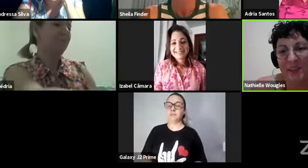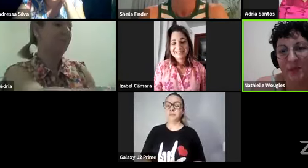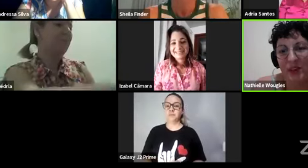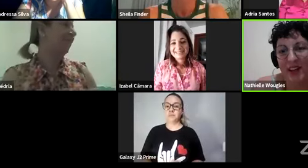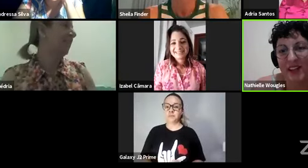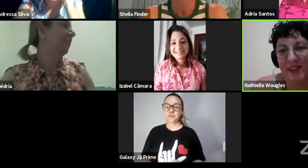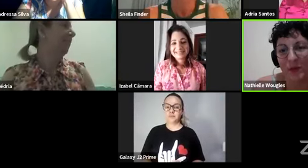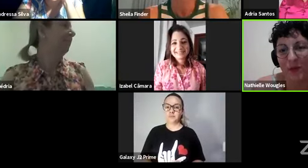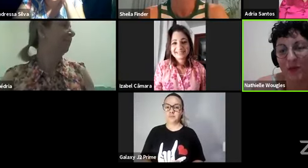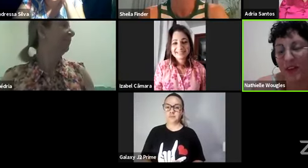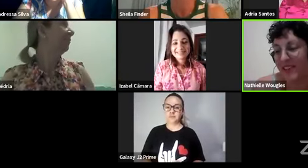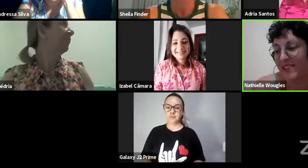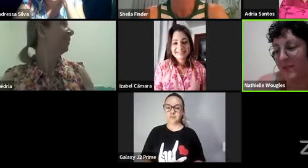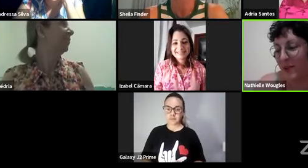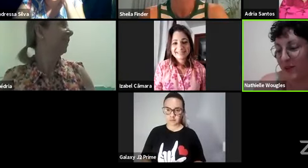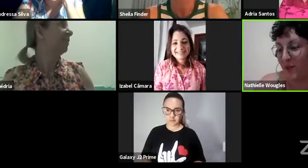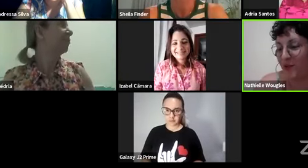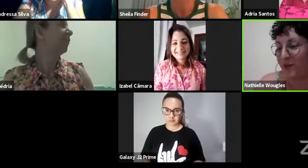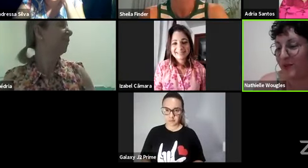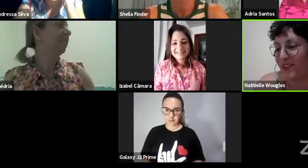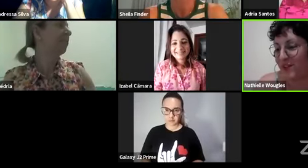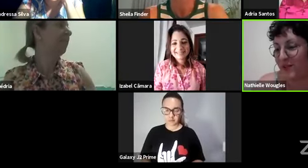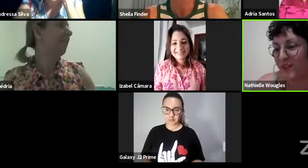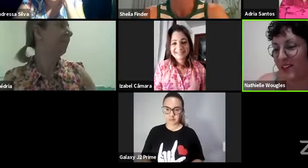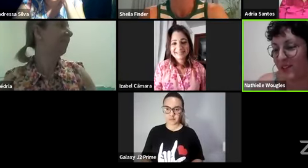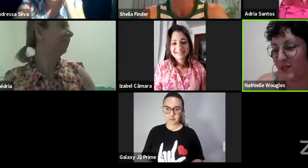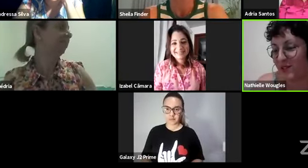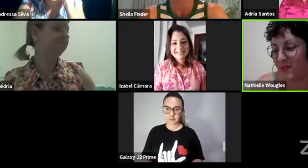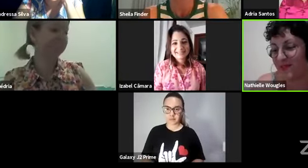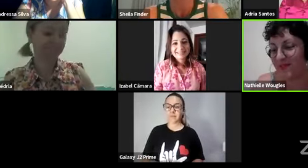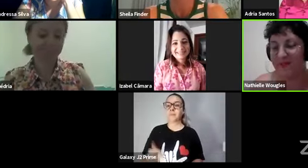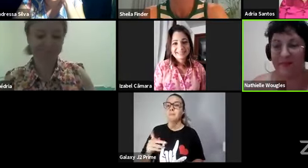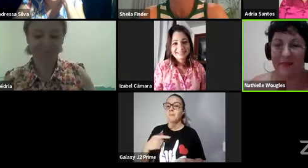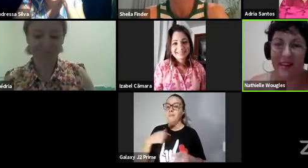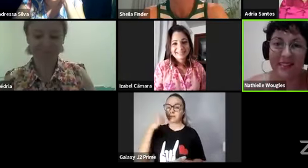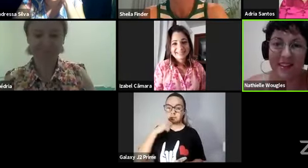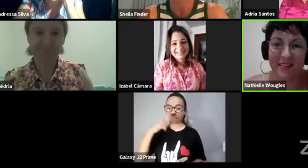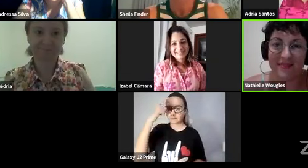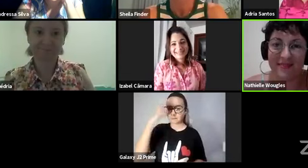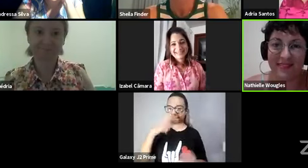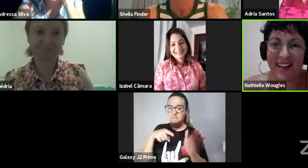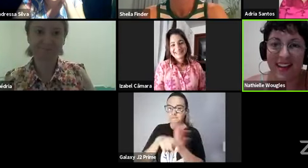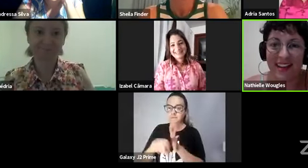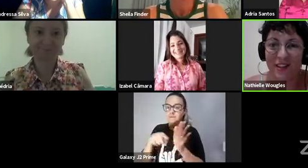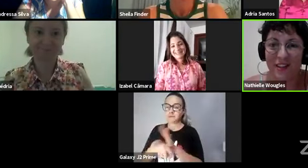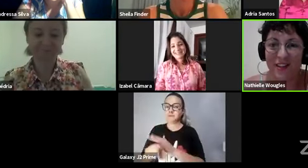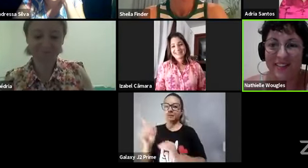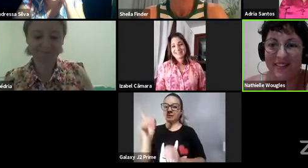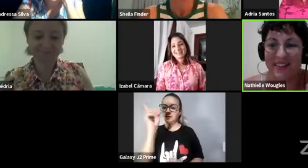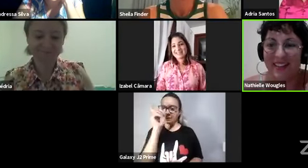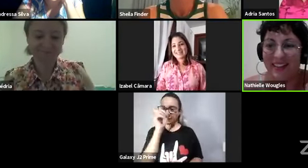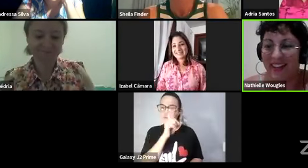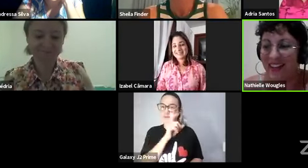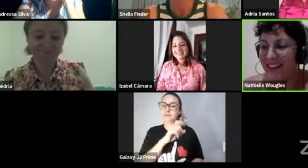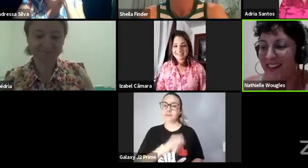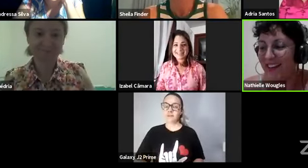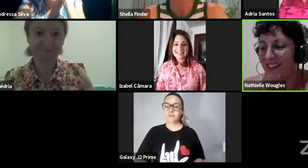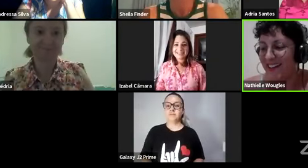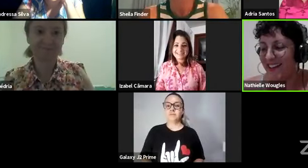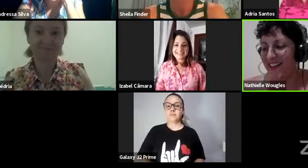Adria, se tu puderes responder essa pergunta difícil, mas tão inerente às nossas vidas,